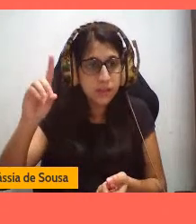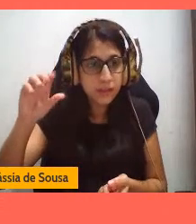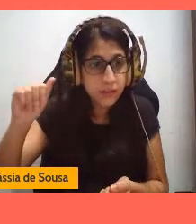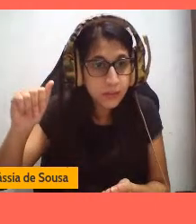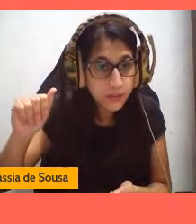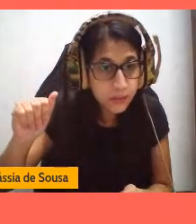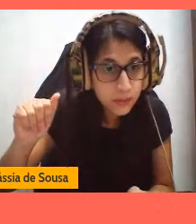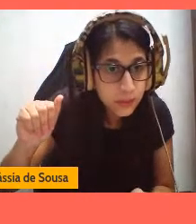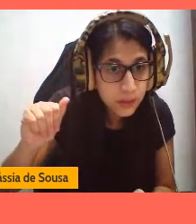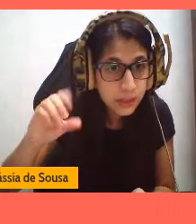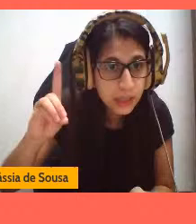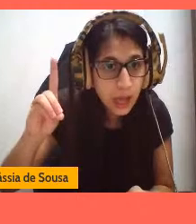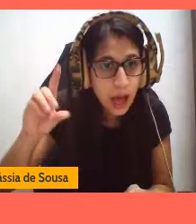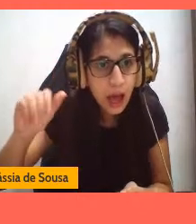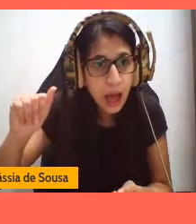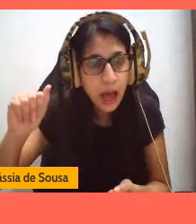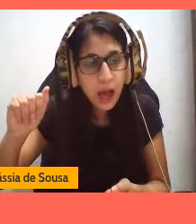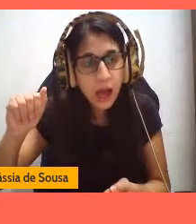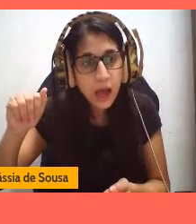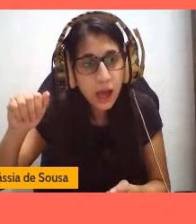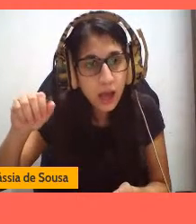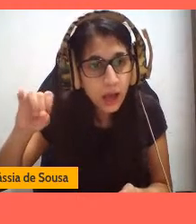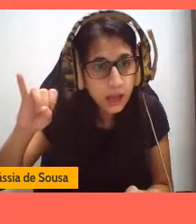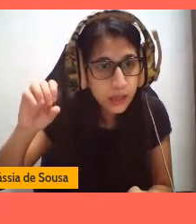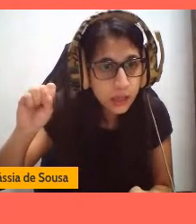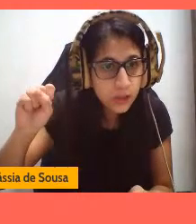Professora Daísa?